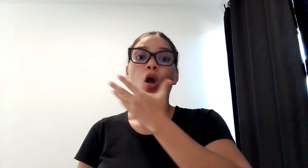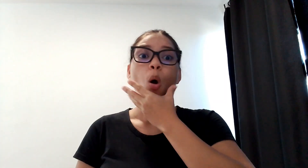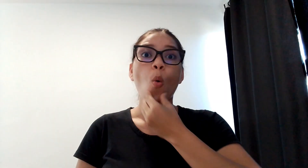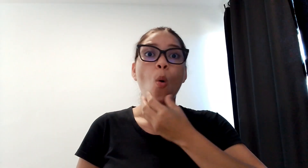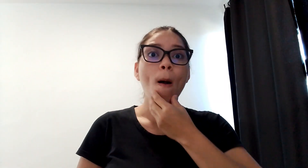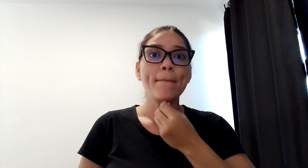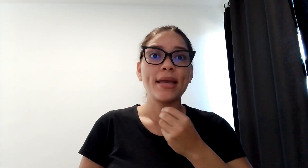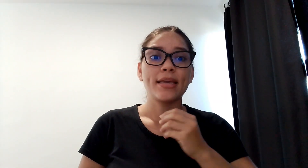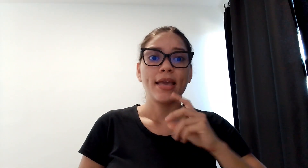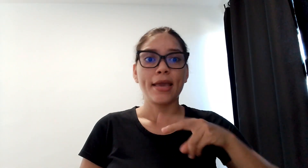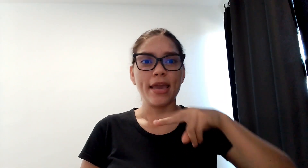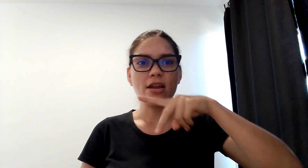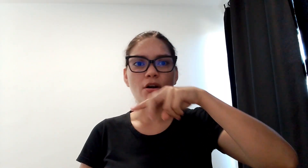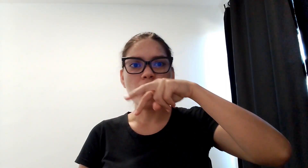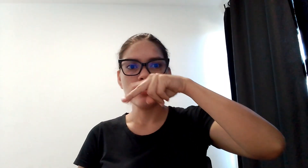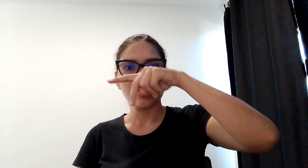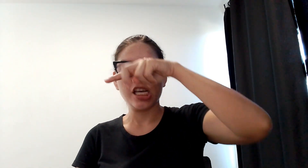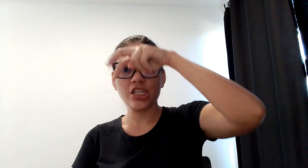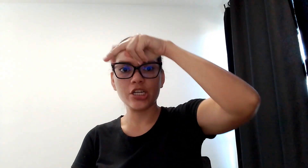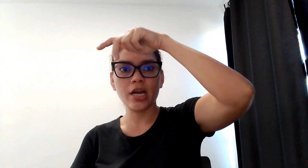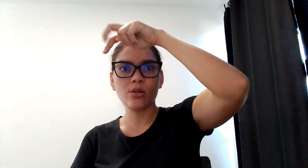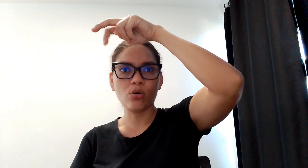o homem, ele escalou.